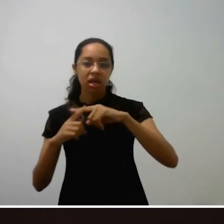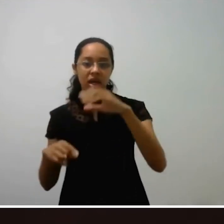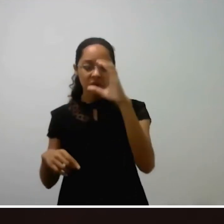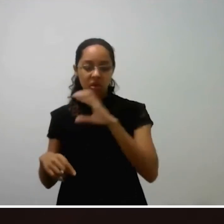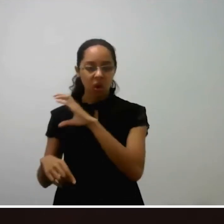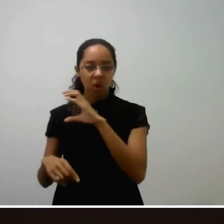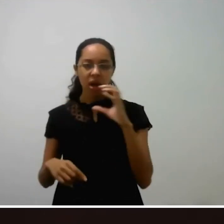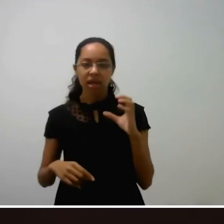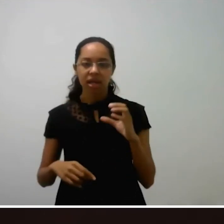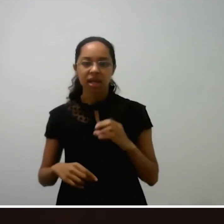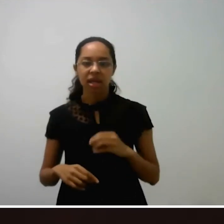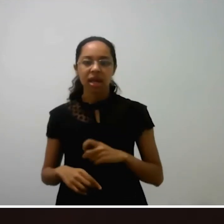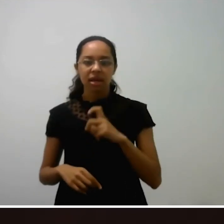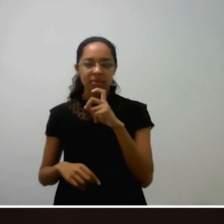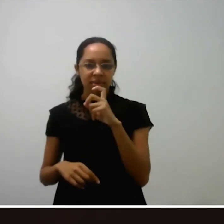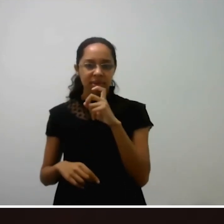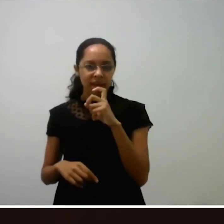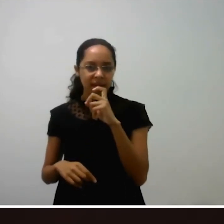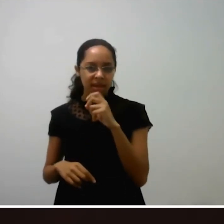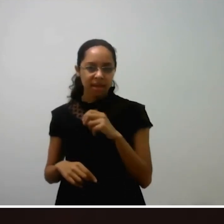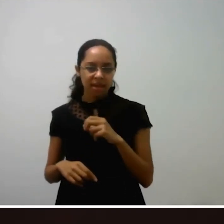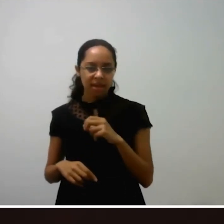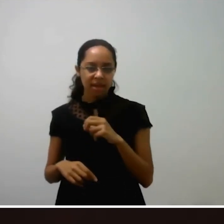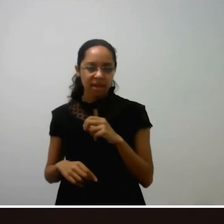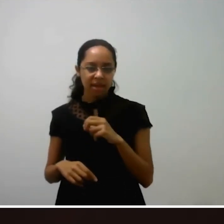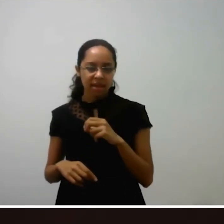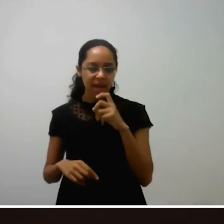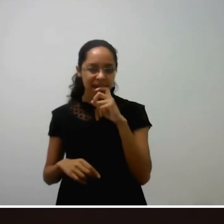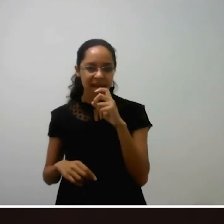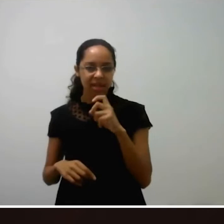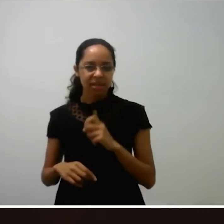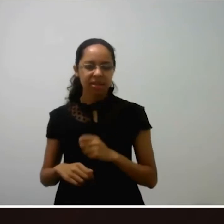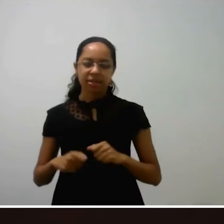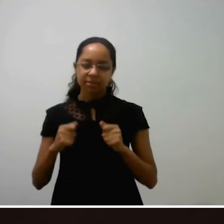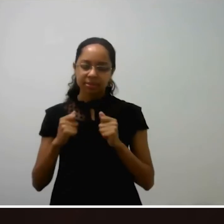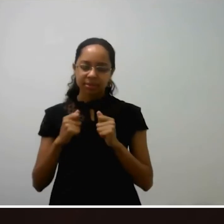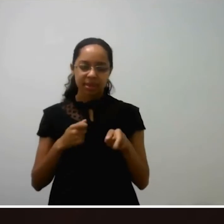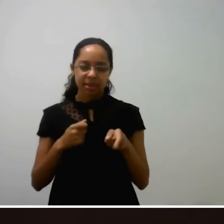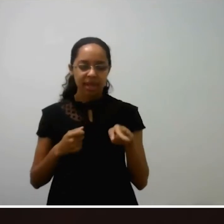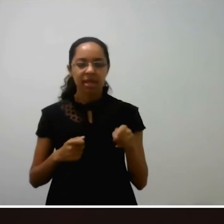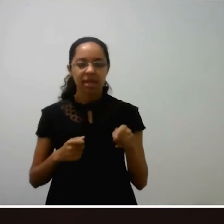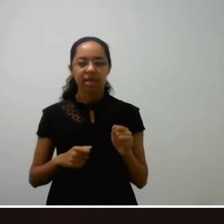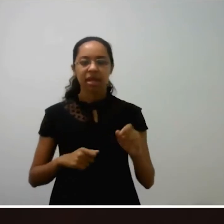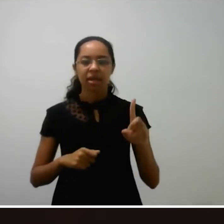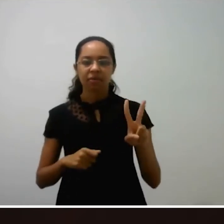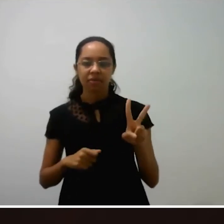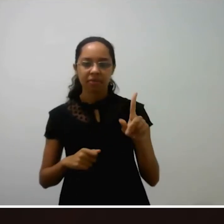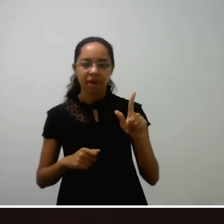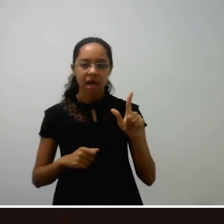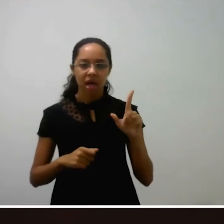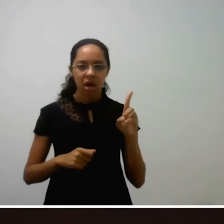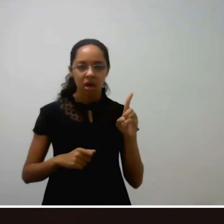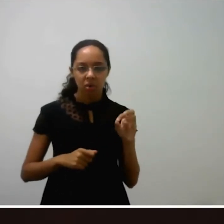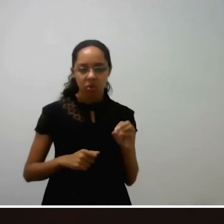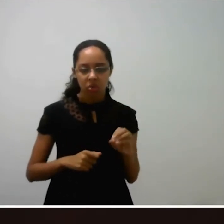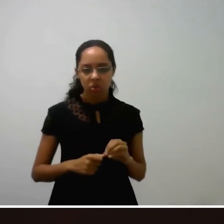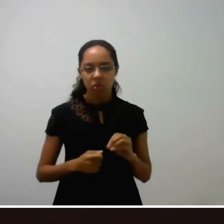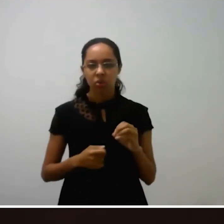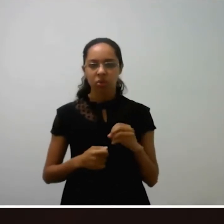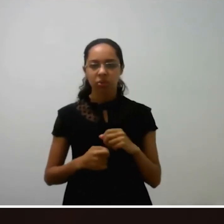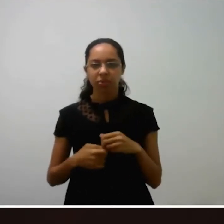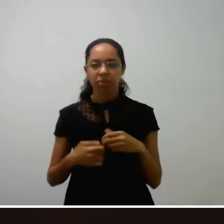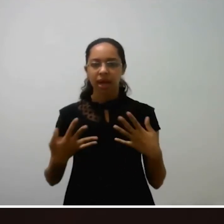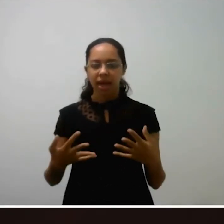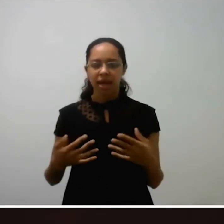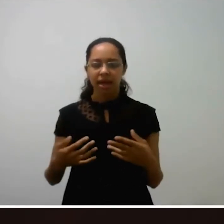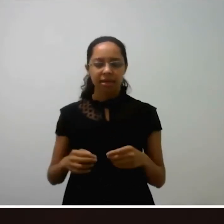Pedro Valdo causou uma revolução. Foi a mão de Deus que determinou assim. Porém, com o surgimento